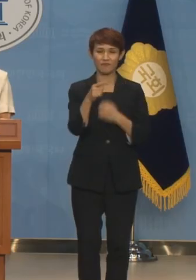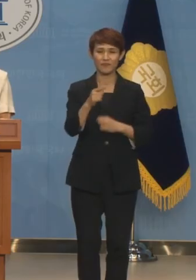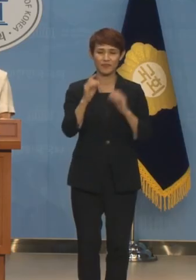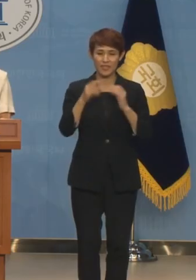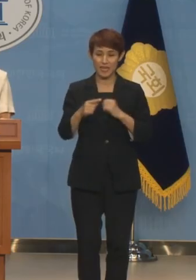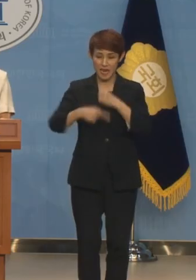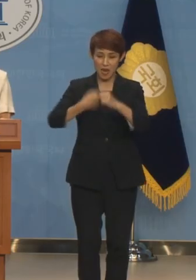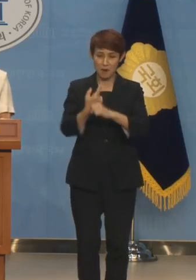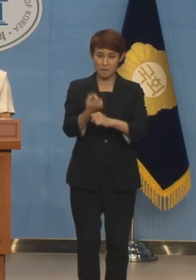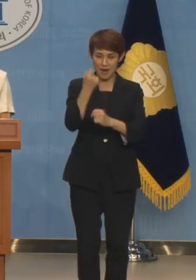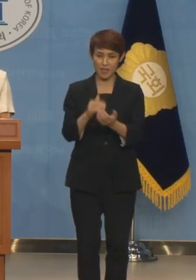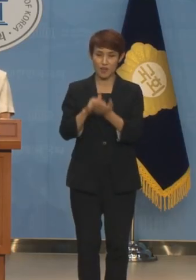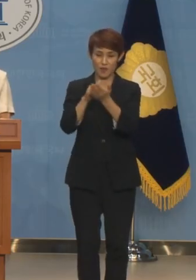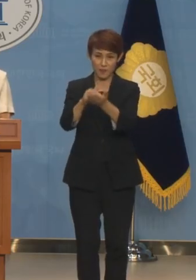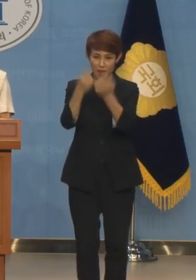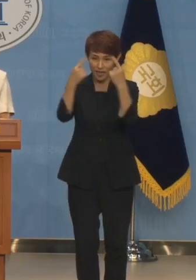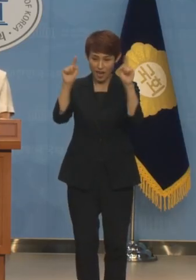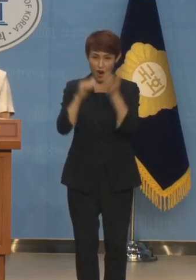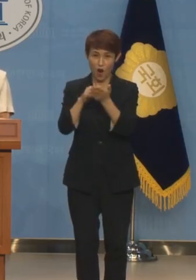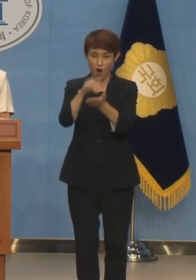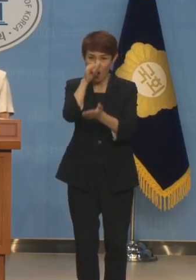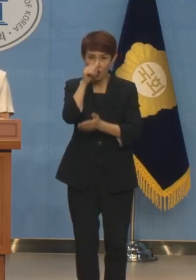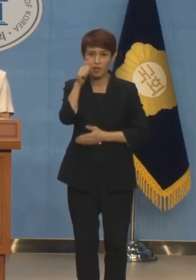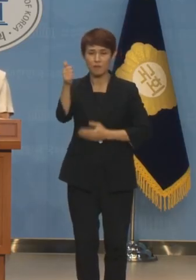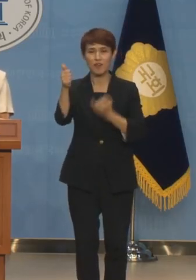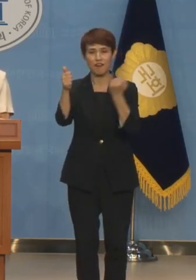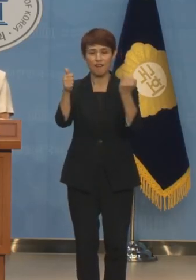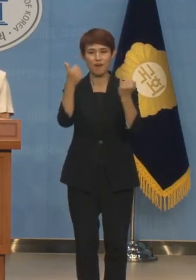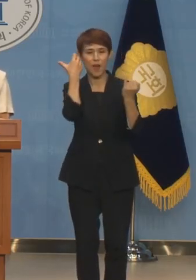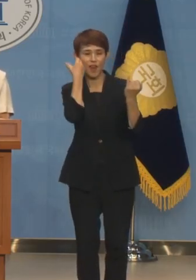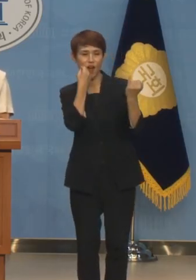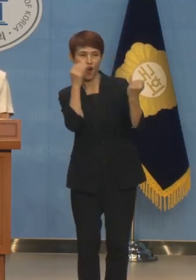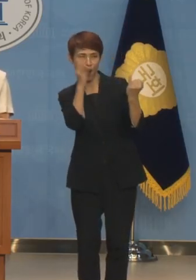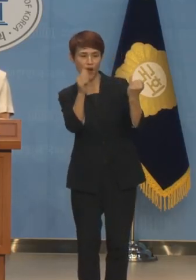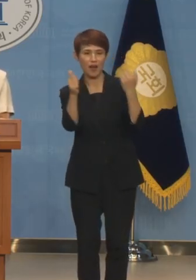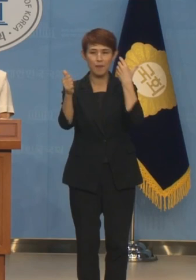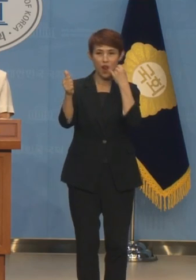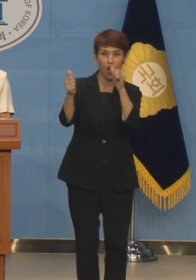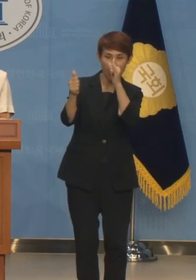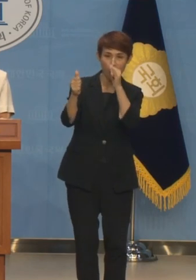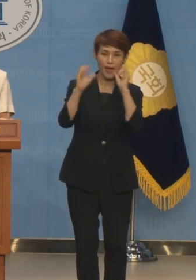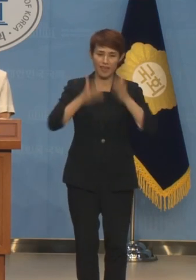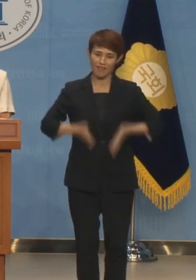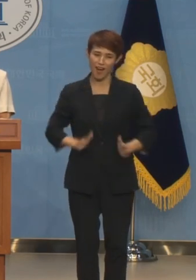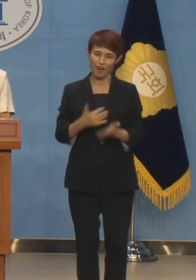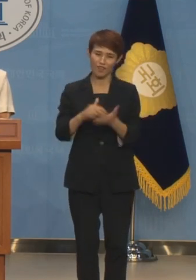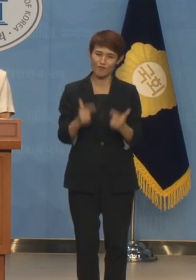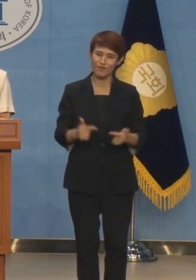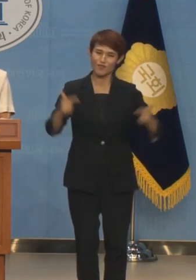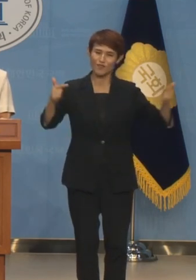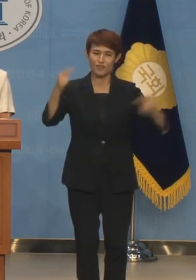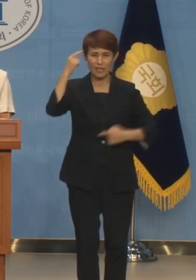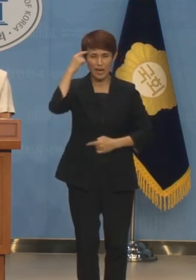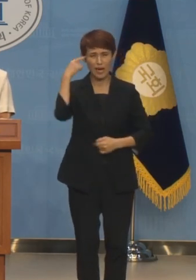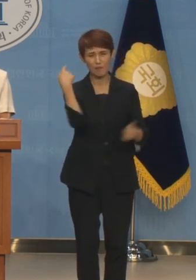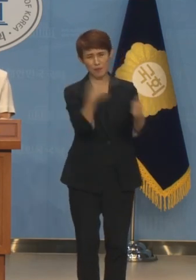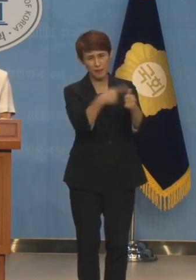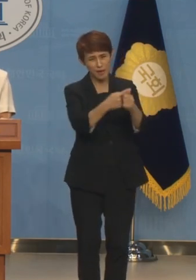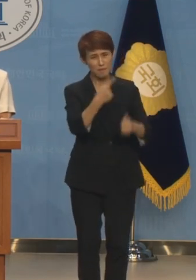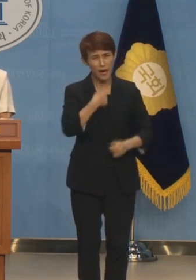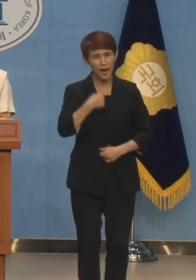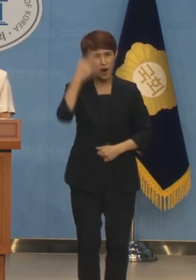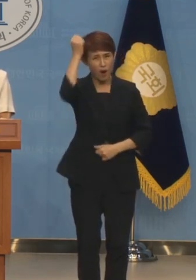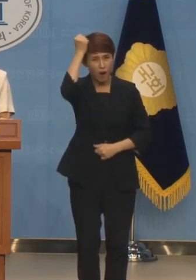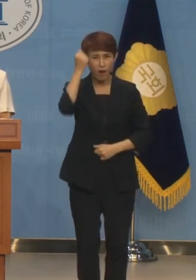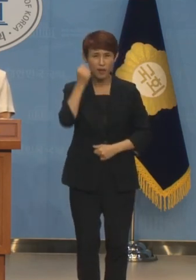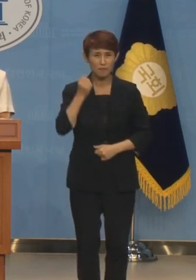입학시키면 정년기 남녀의 매력도가 높아져 출생률이 높아질 것이라고 발표로 거센 비판을 받은 지 얼마나 됐다고